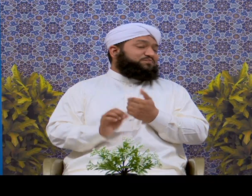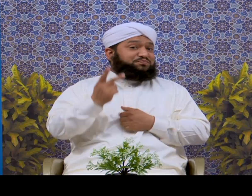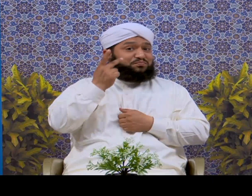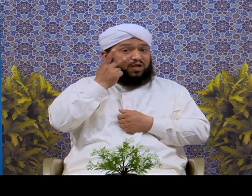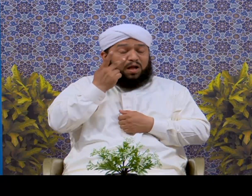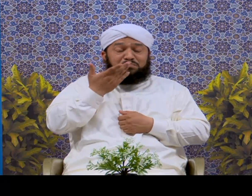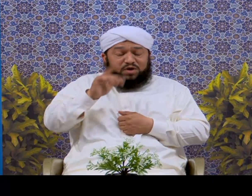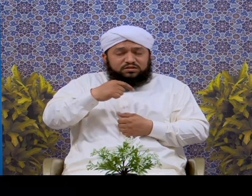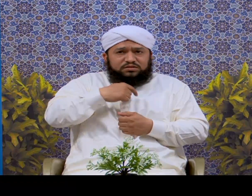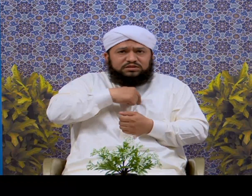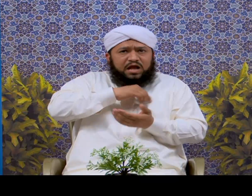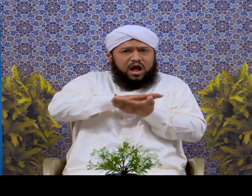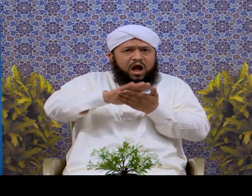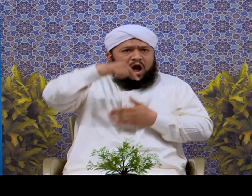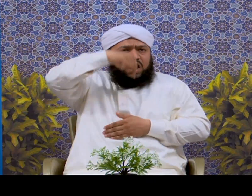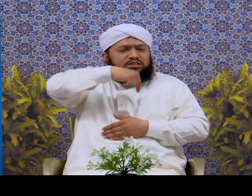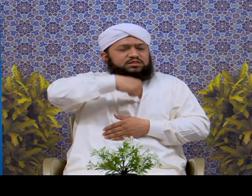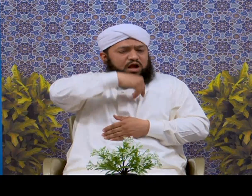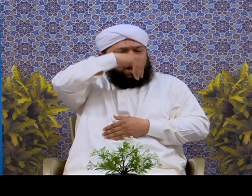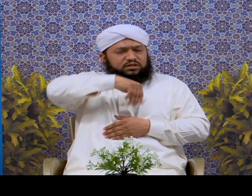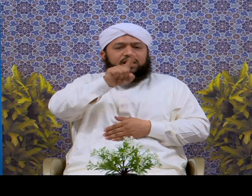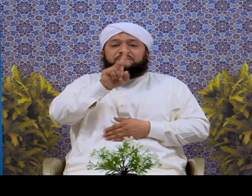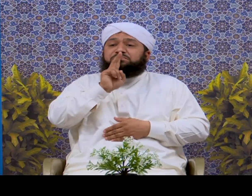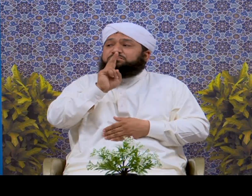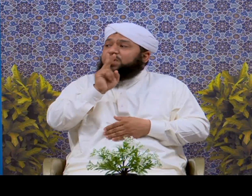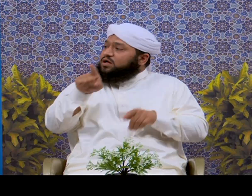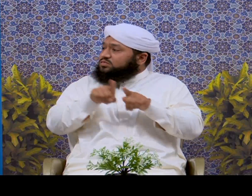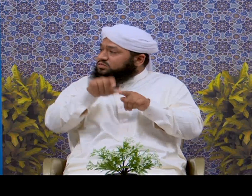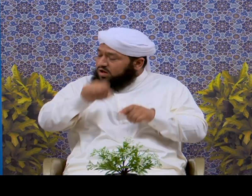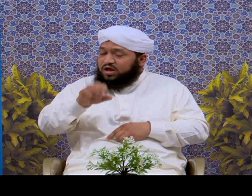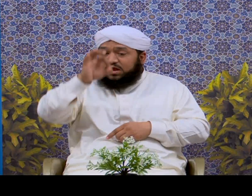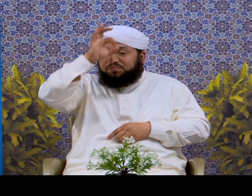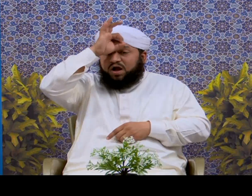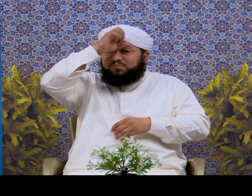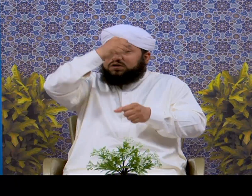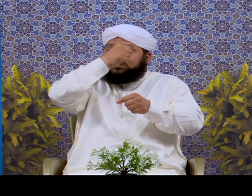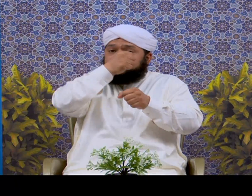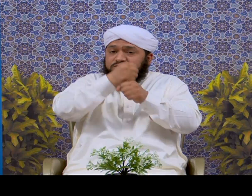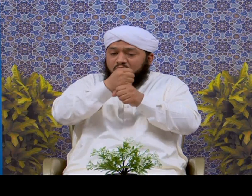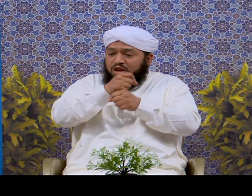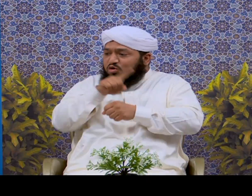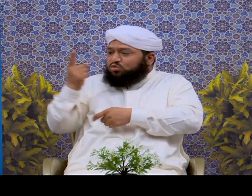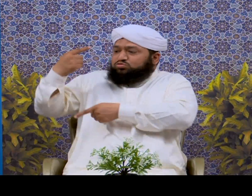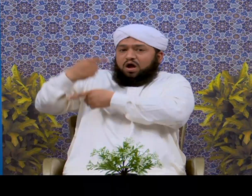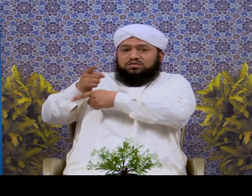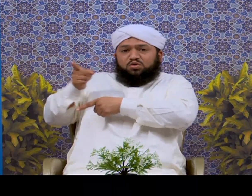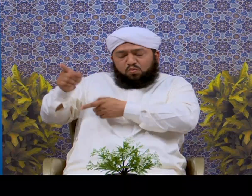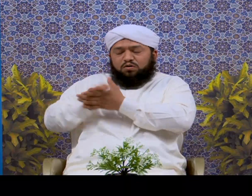تقویٰ اصل میں دل کی ایک کیفیت کا نام ہے۔ امام غزالی رحمۃ اللہ علیہ نے اپنے استاد محترم کے حوالے سے تقویٰ کی